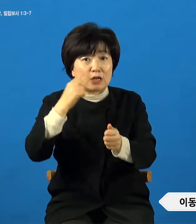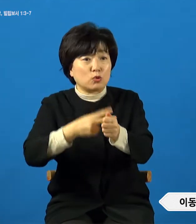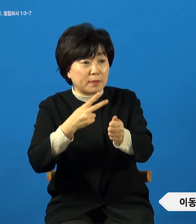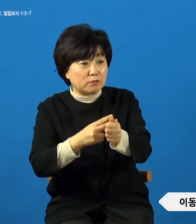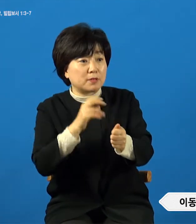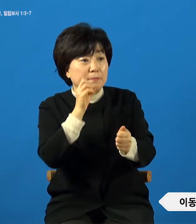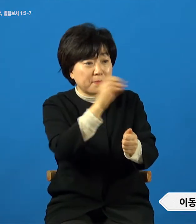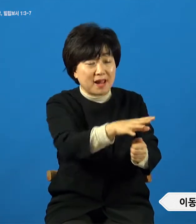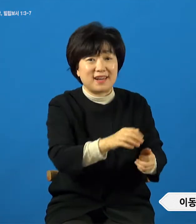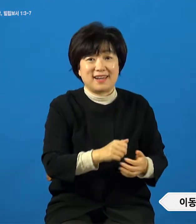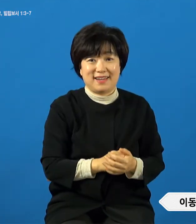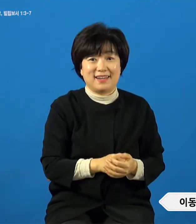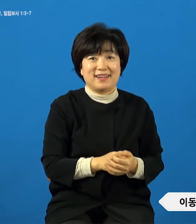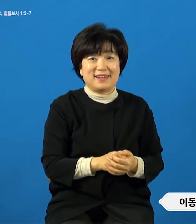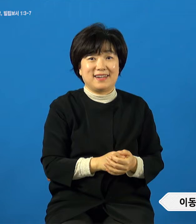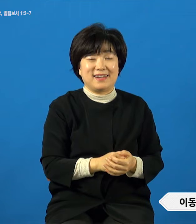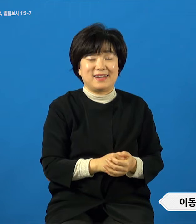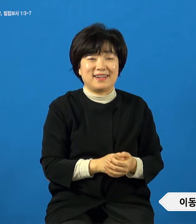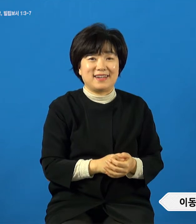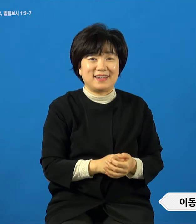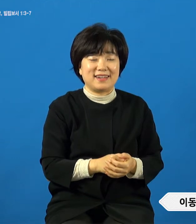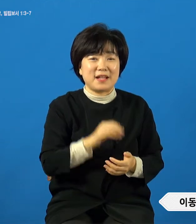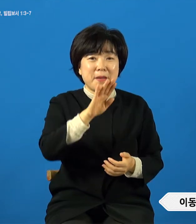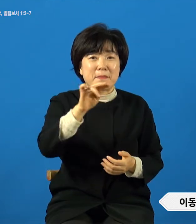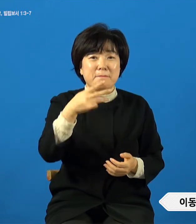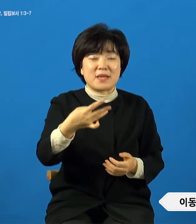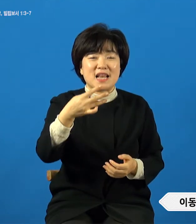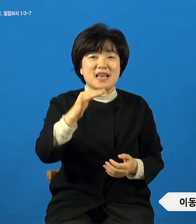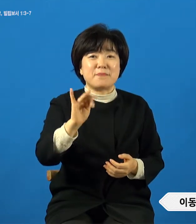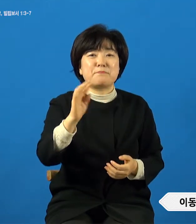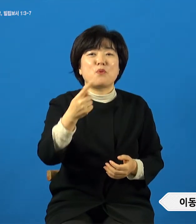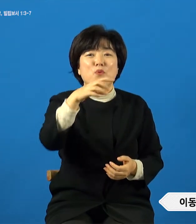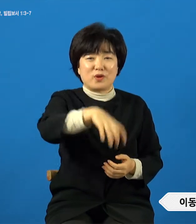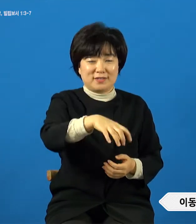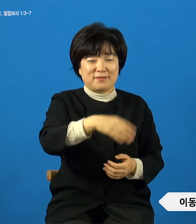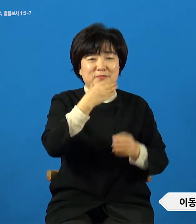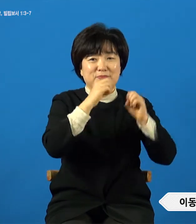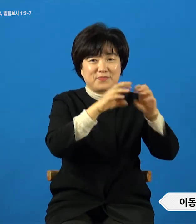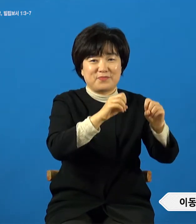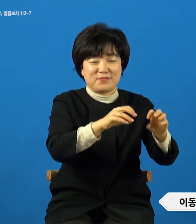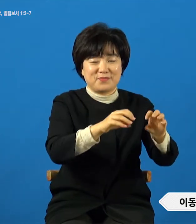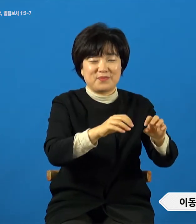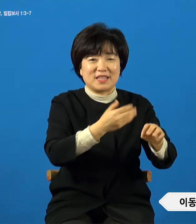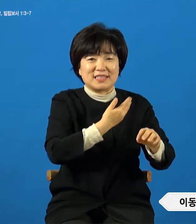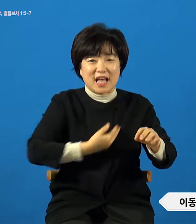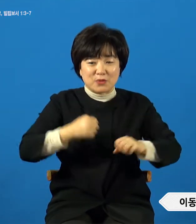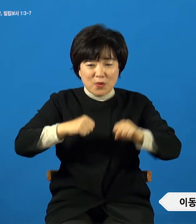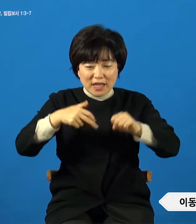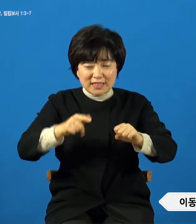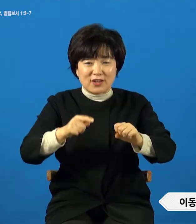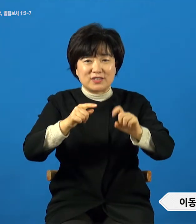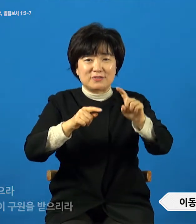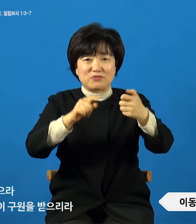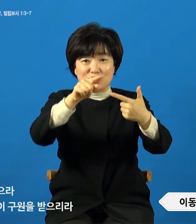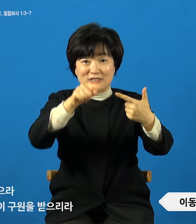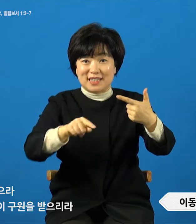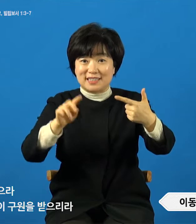전해요. 여러분, 그 메시지가 뭔지 아세요? 이 빌립보에서 전해진 메시지예요. 그게 바로 사도행전 16장 31절